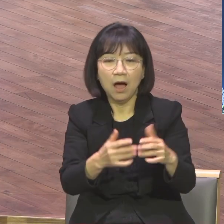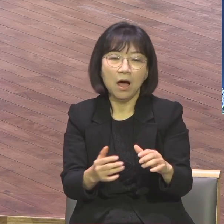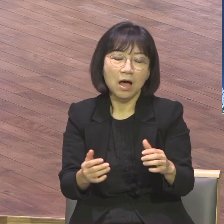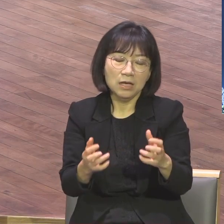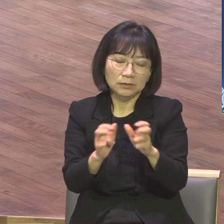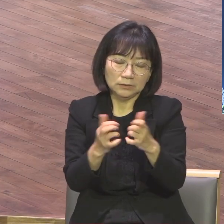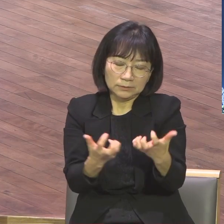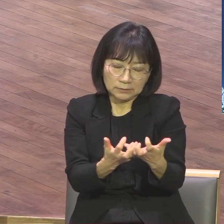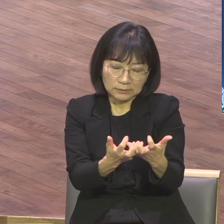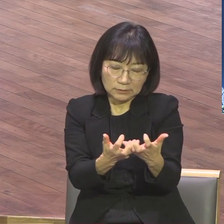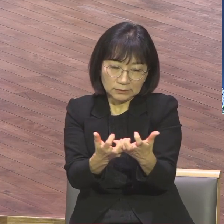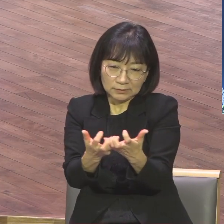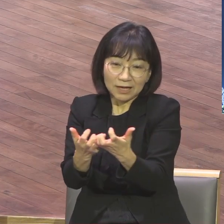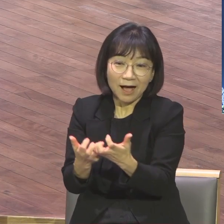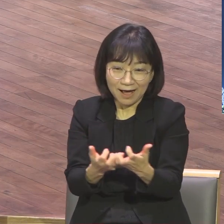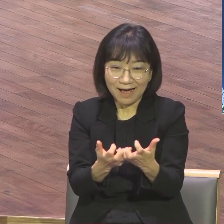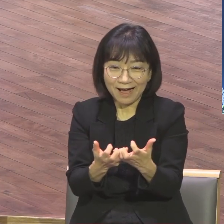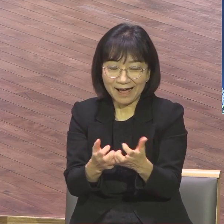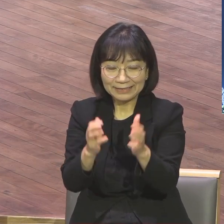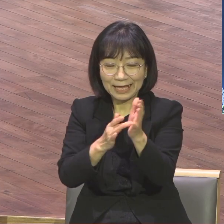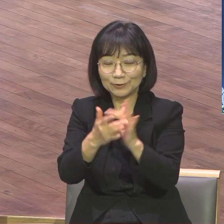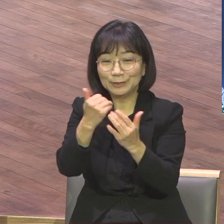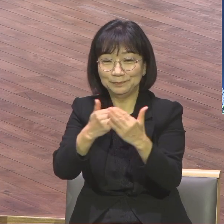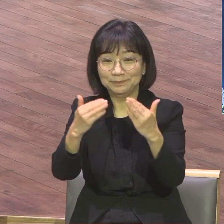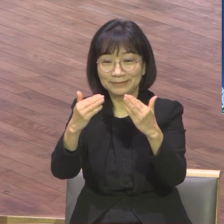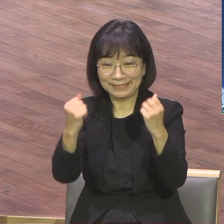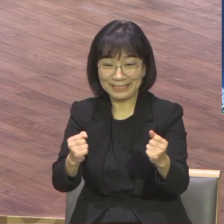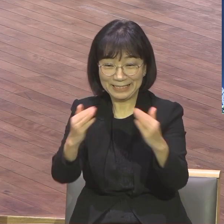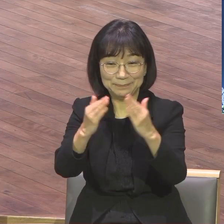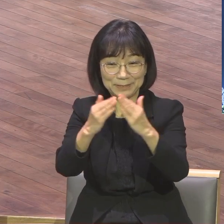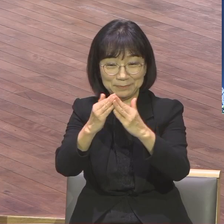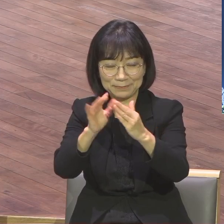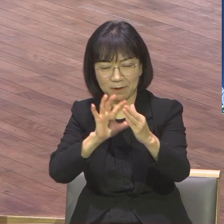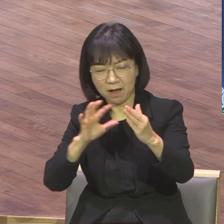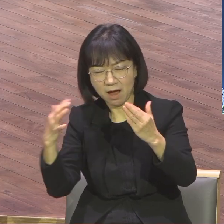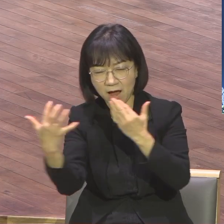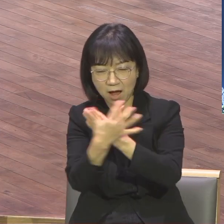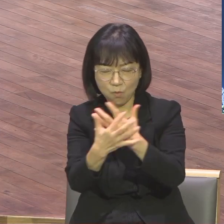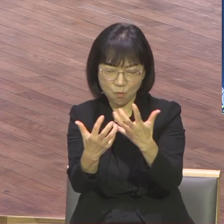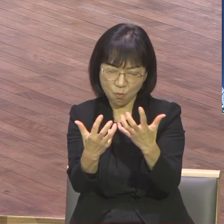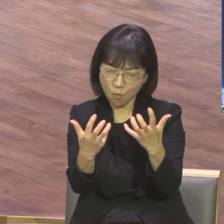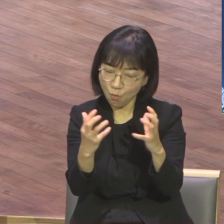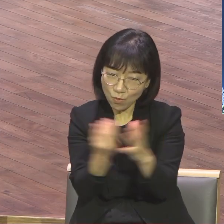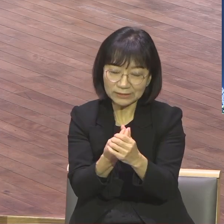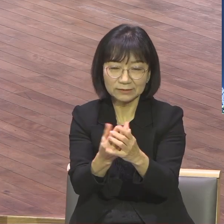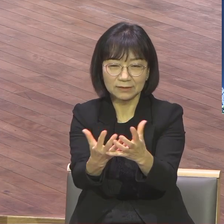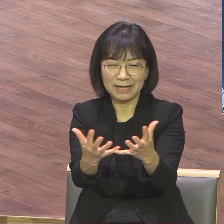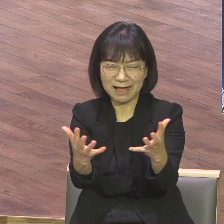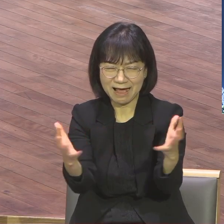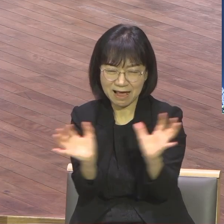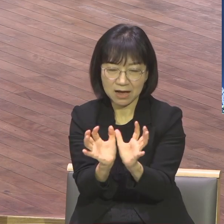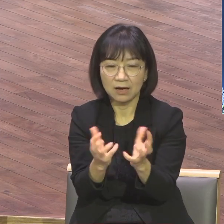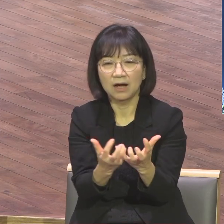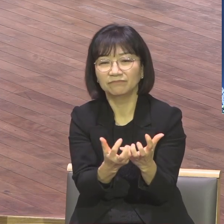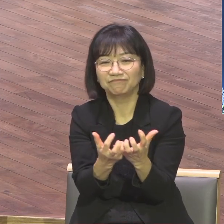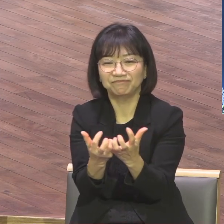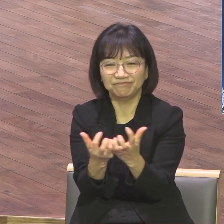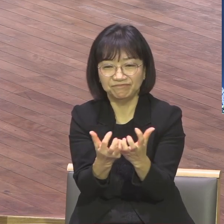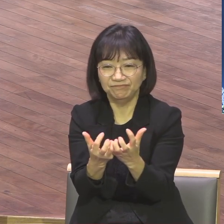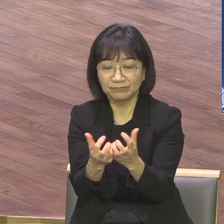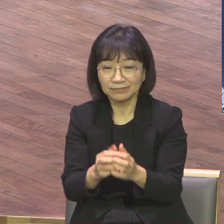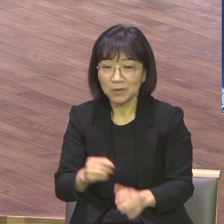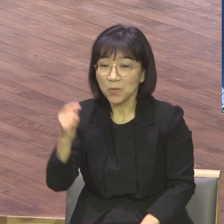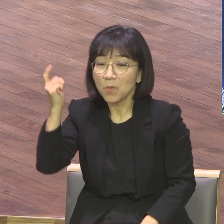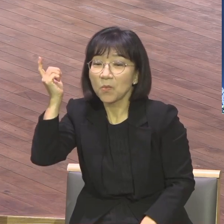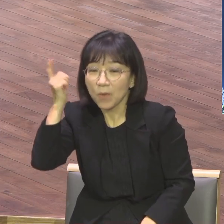나왔는데 막 예수님 계시는 집을 다 둘러쌌어요. 이들은 예수님께서 행하시는